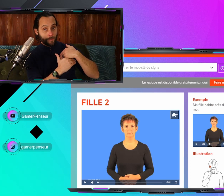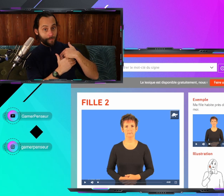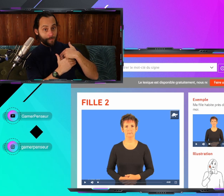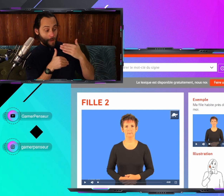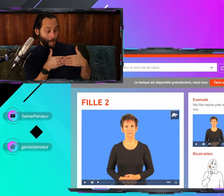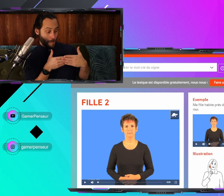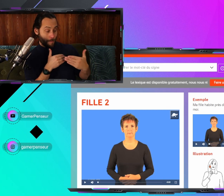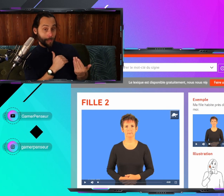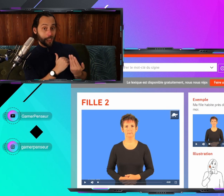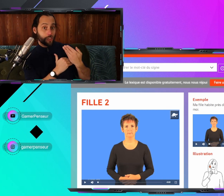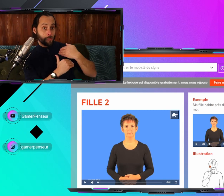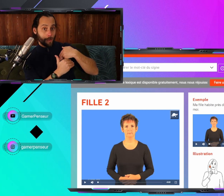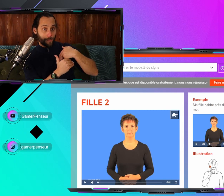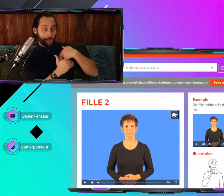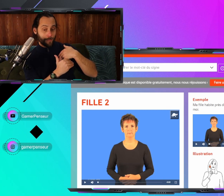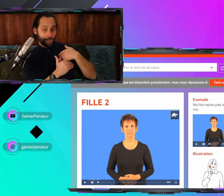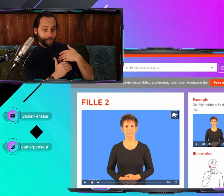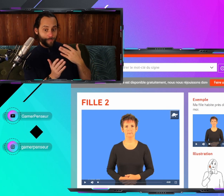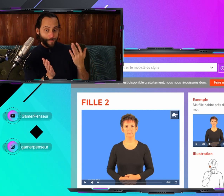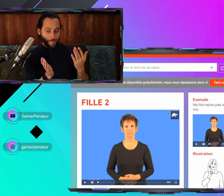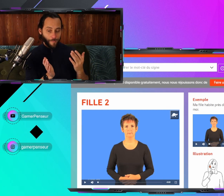ça. Près de chez moi.